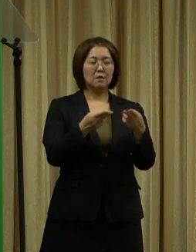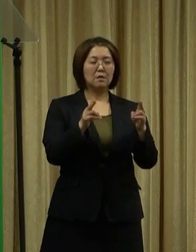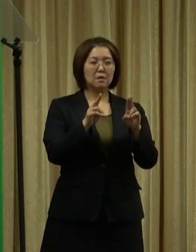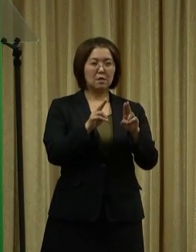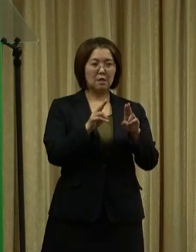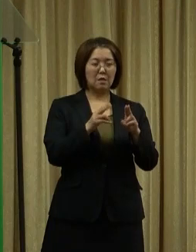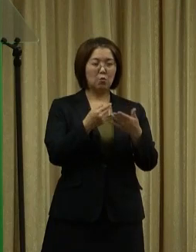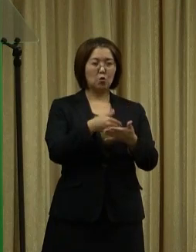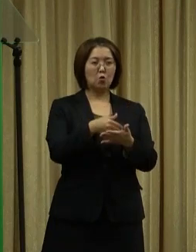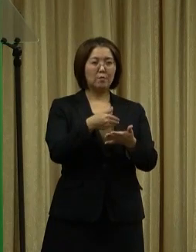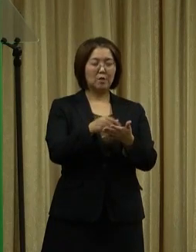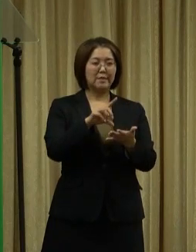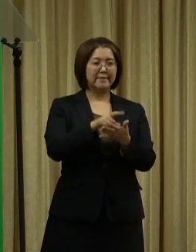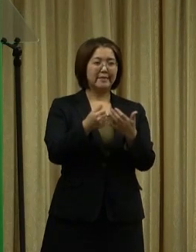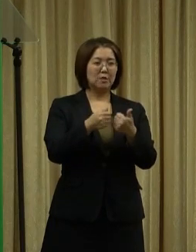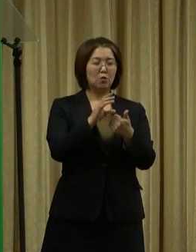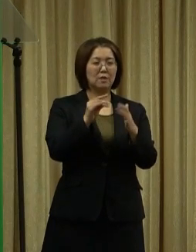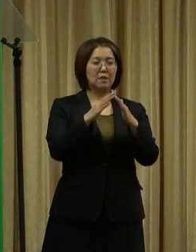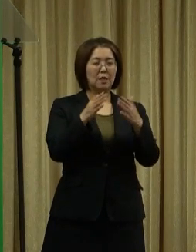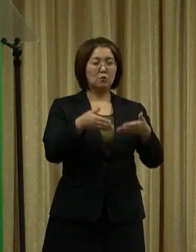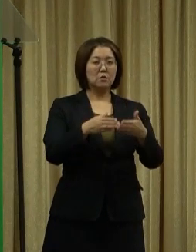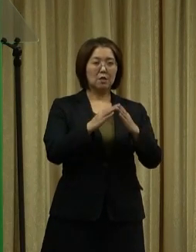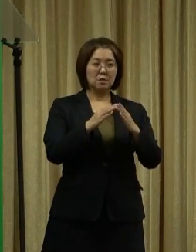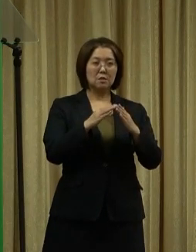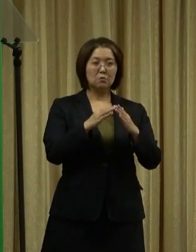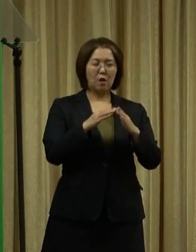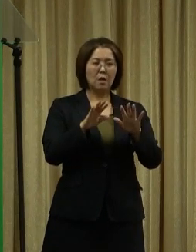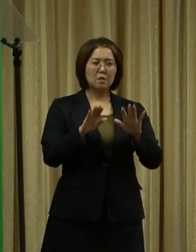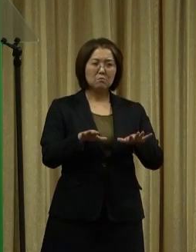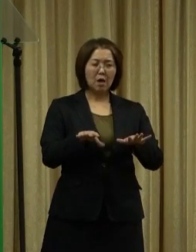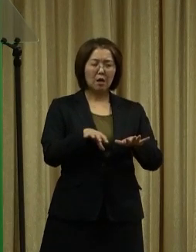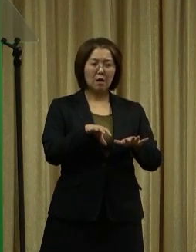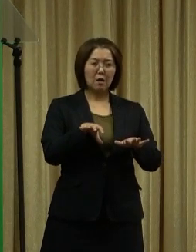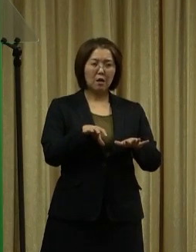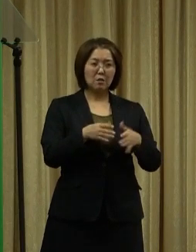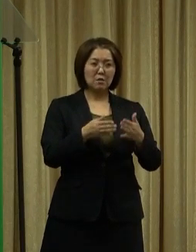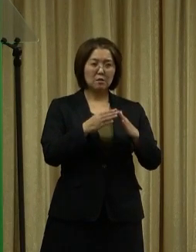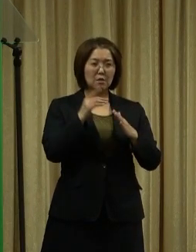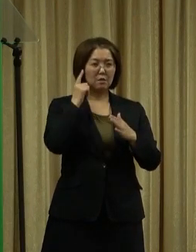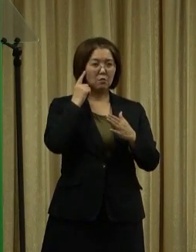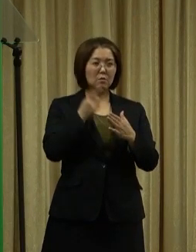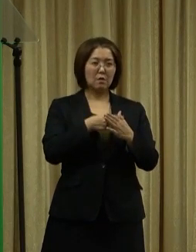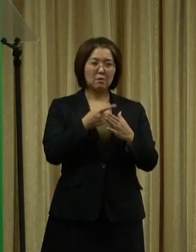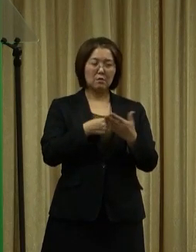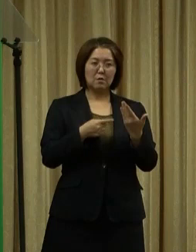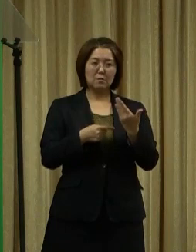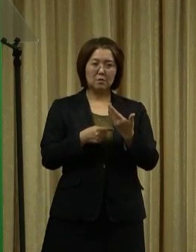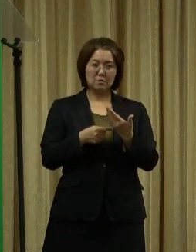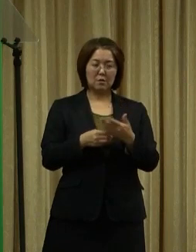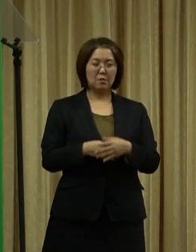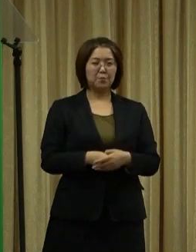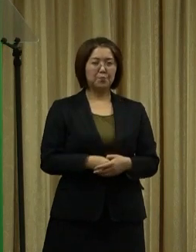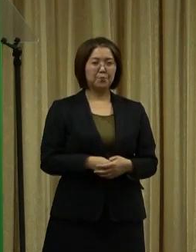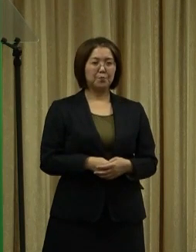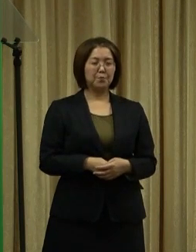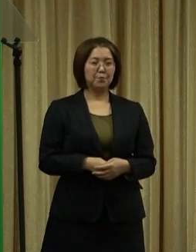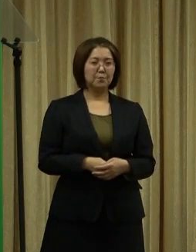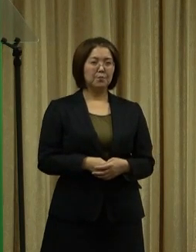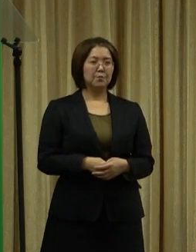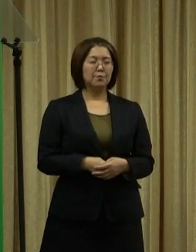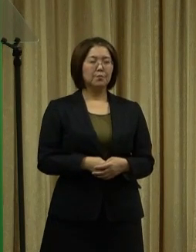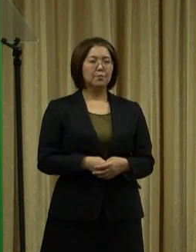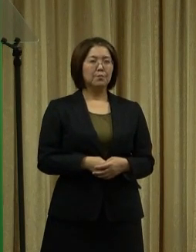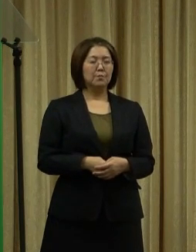協議会の設置というところっていうのは現点ではこうせあの立ち上げは考えていないということでよろしいでしょうか。